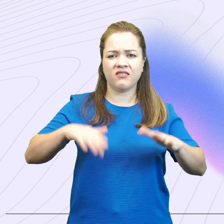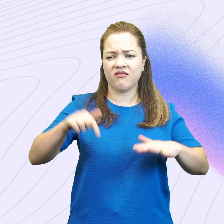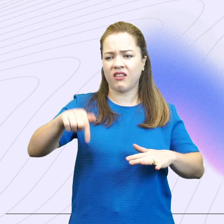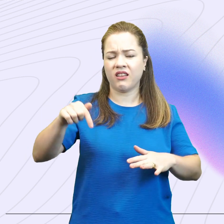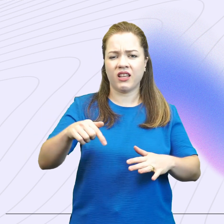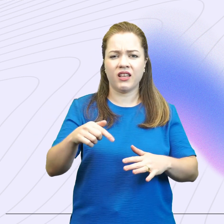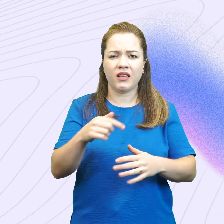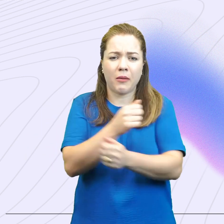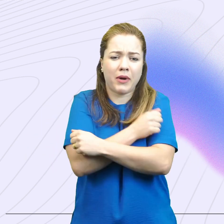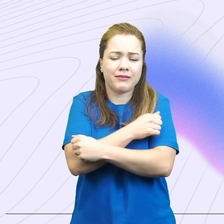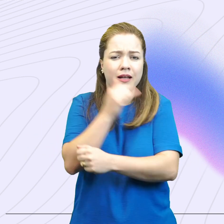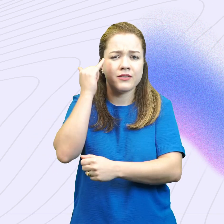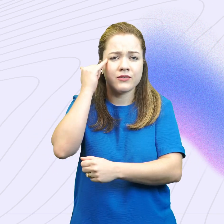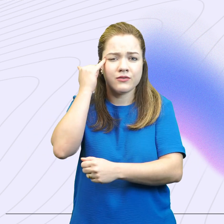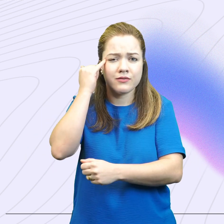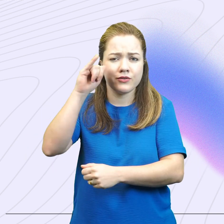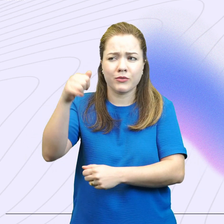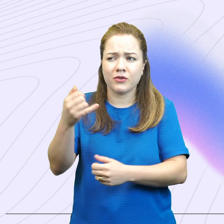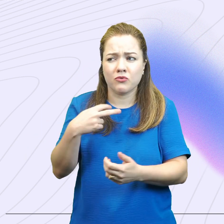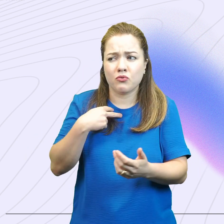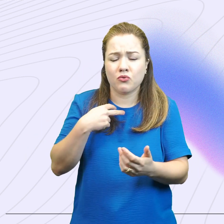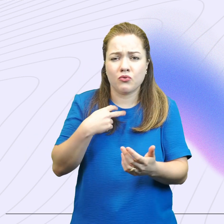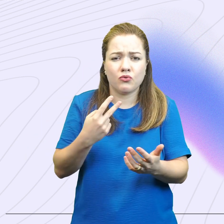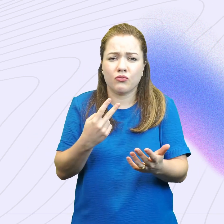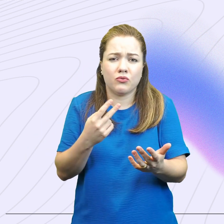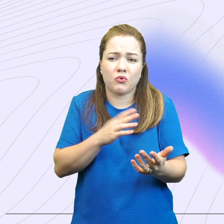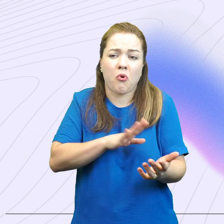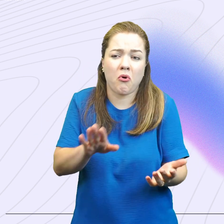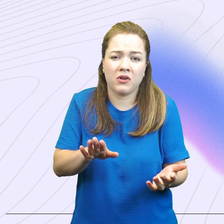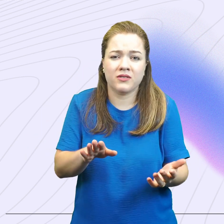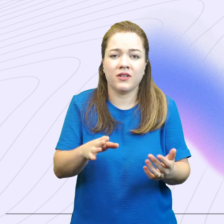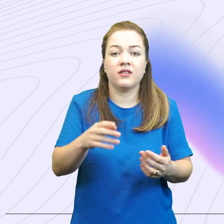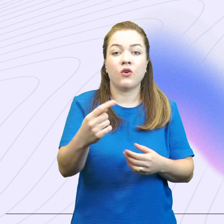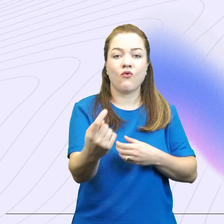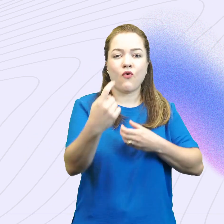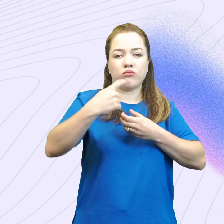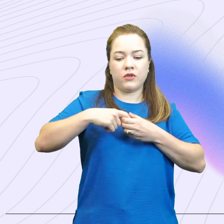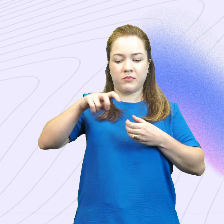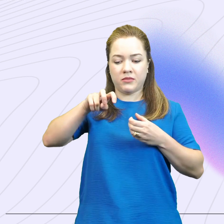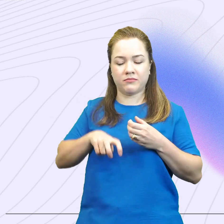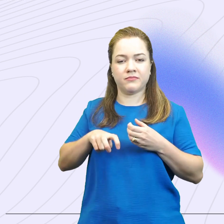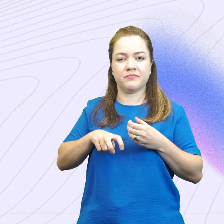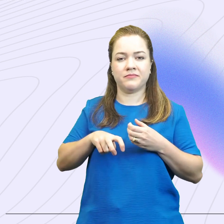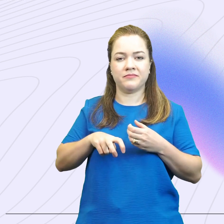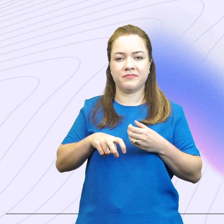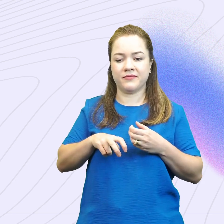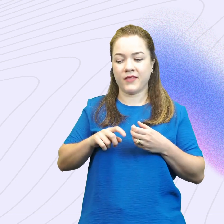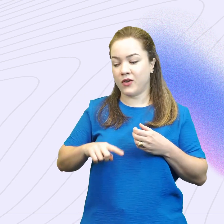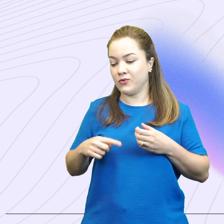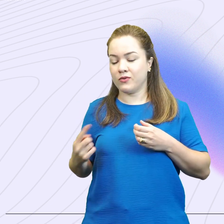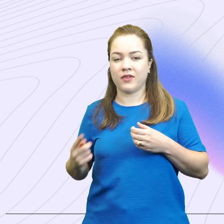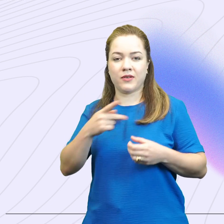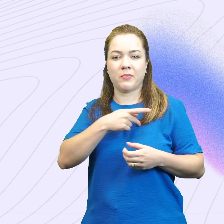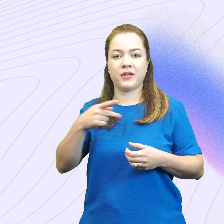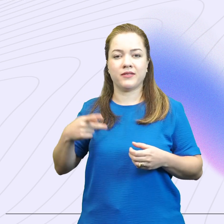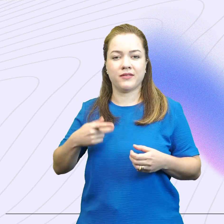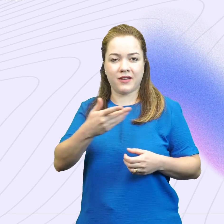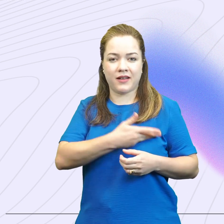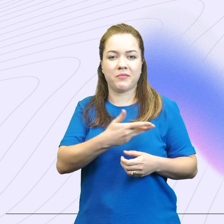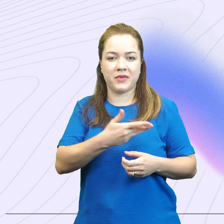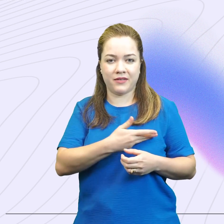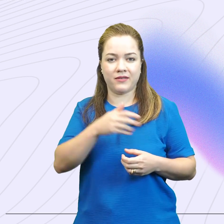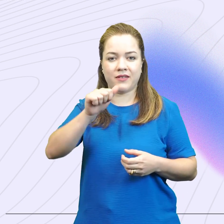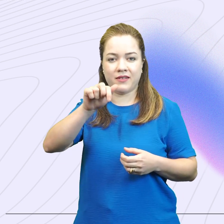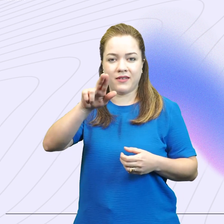japonês, né? Não sei o que acontece. Eu fui perceber que eu estava equivocado quando eu voltei para o meu lugar. Pastor Aurélio estava lá no lugar dele,